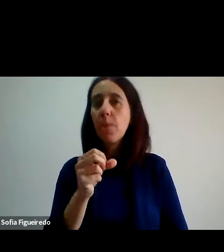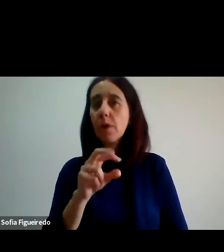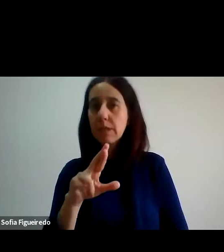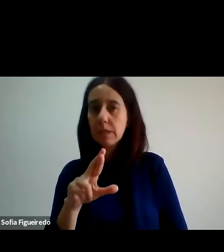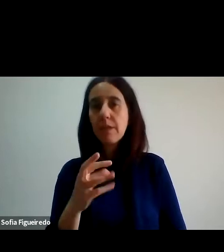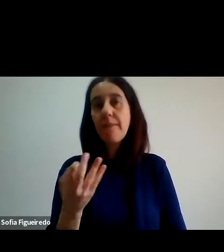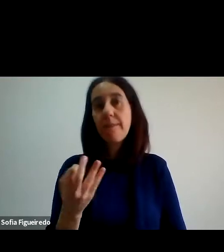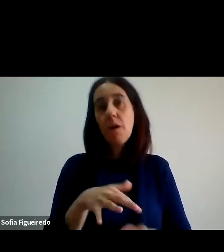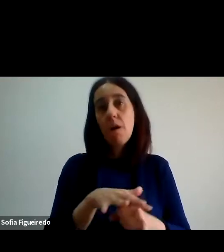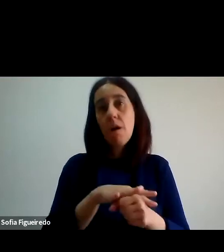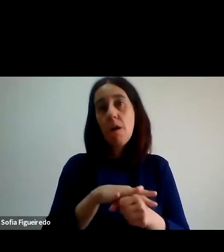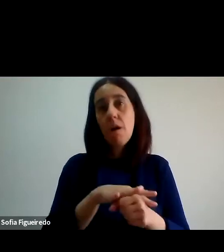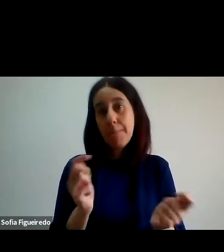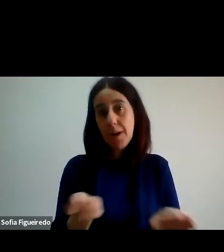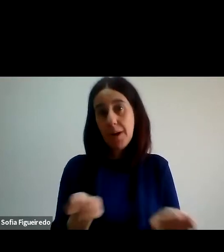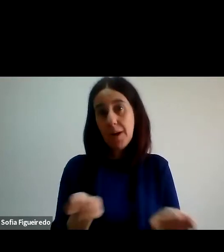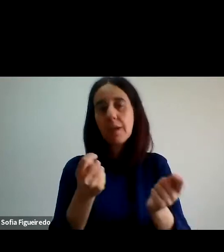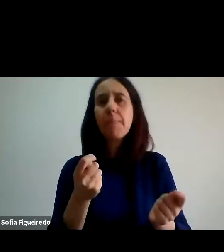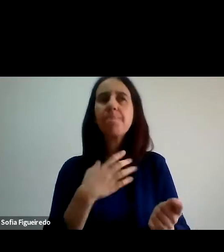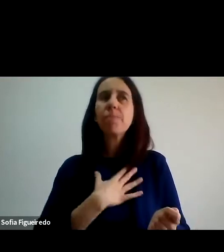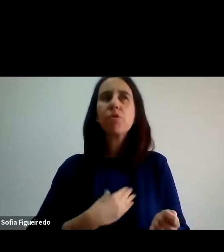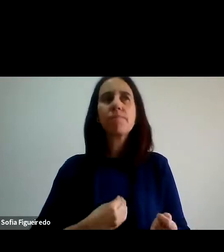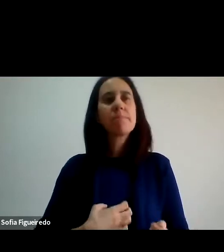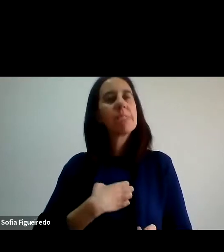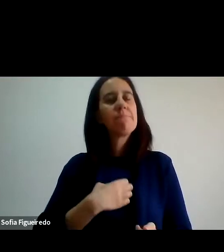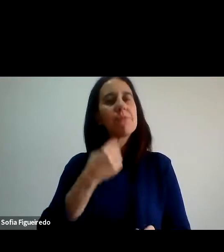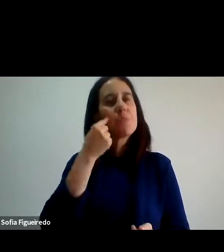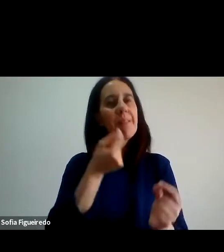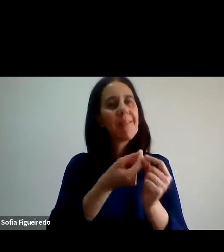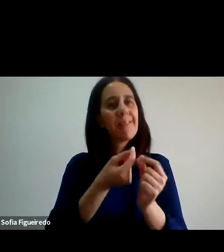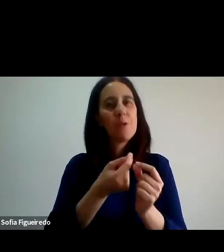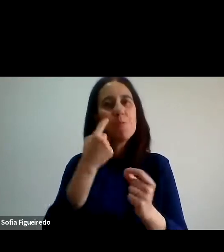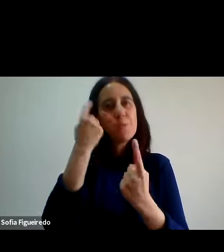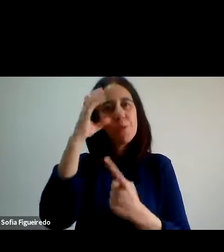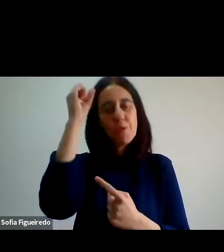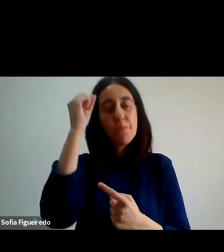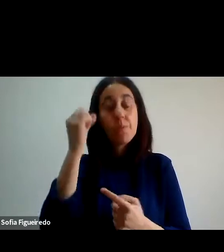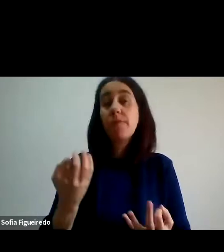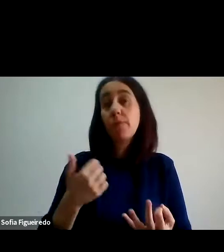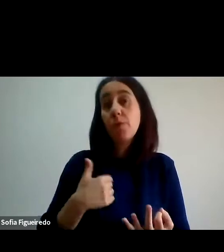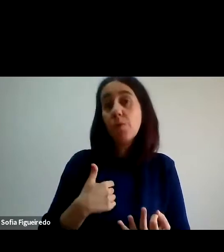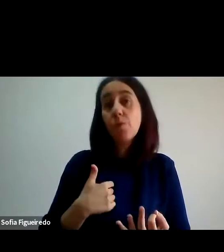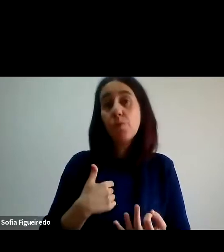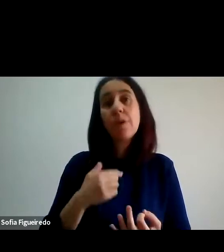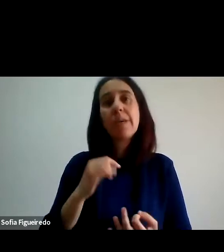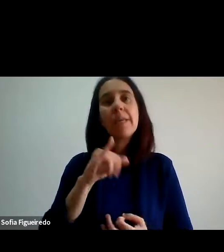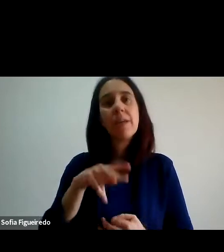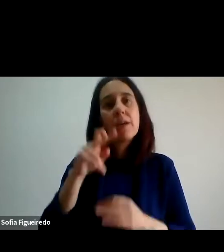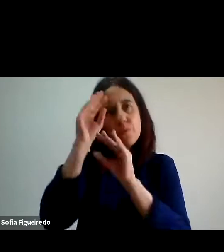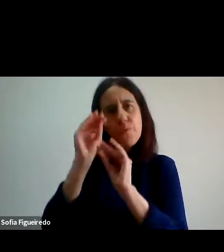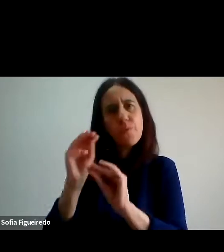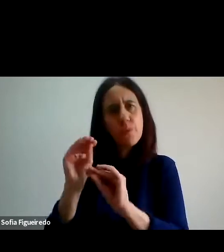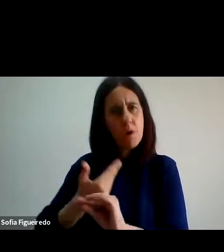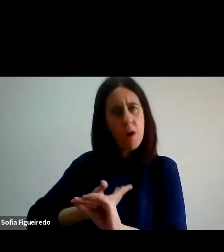precisamente nas áreas de marketing, mas sinto-me especialmente próximo do setor público. Aliás, eu sou formador do INA, sou formador também de